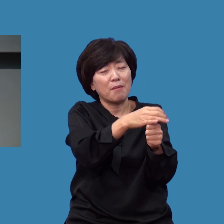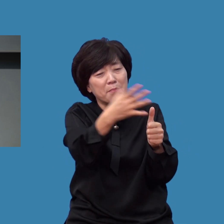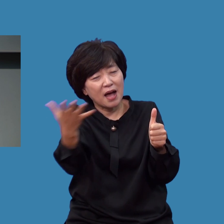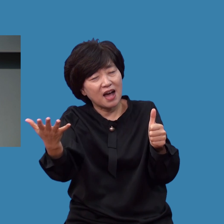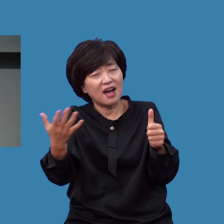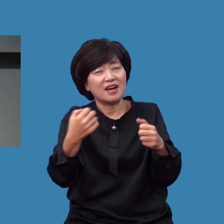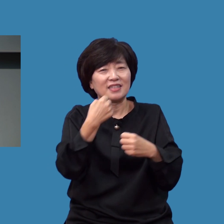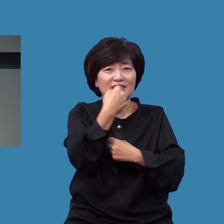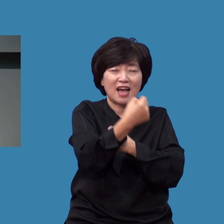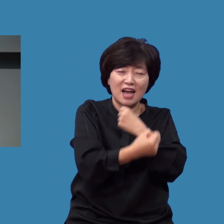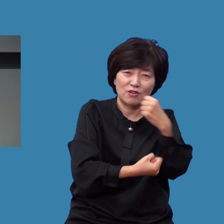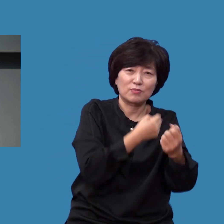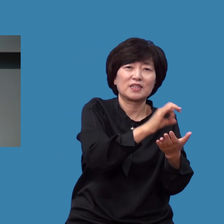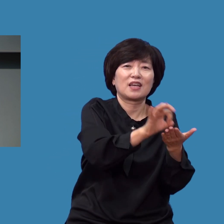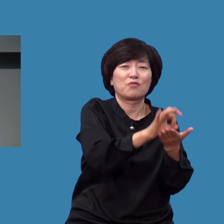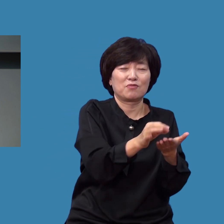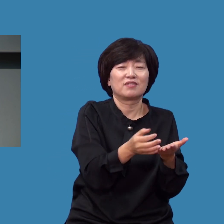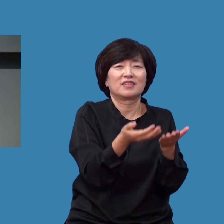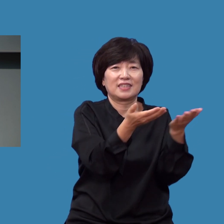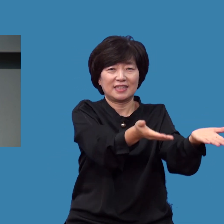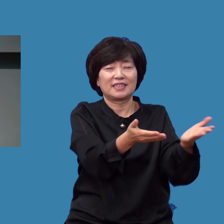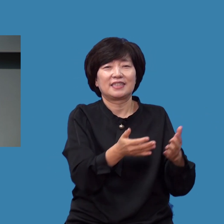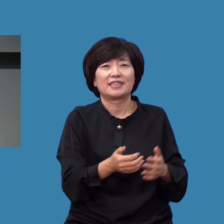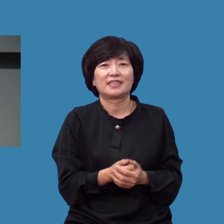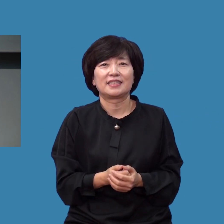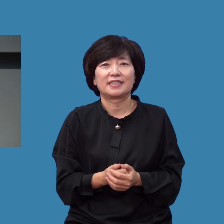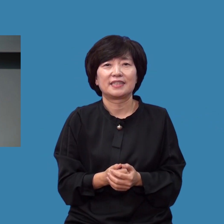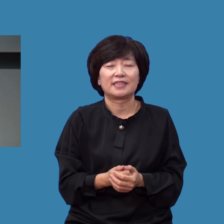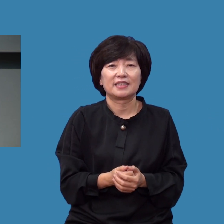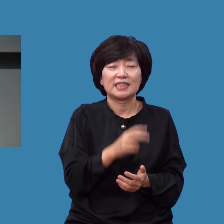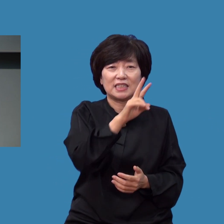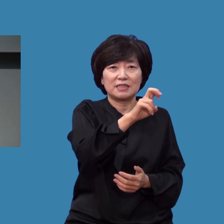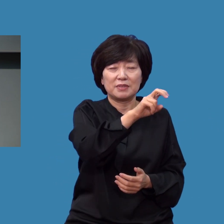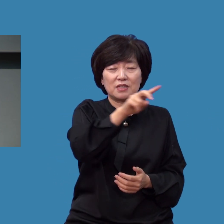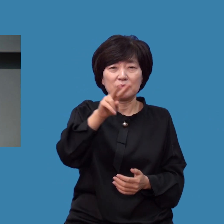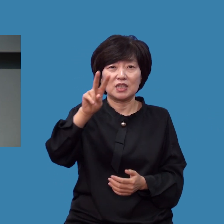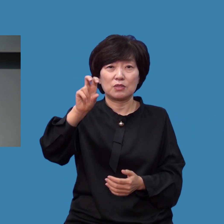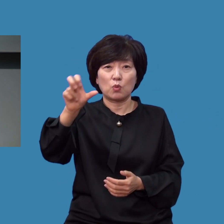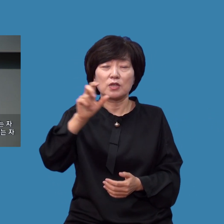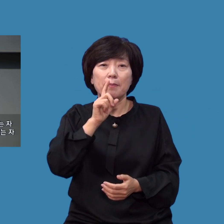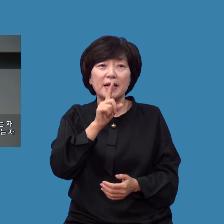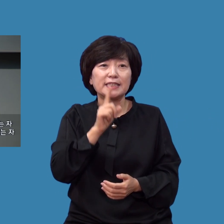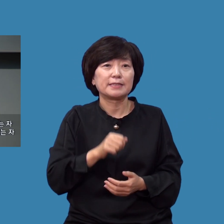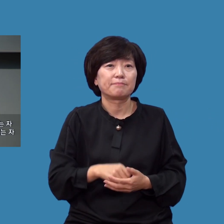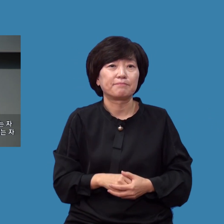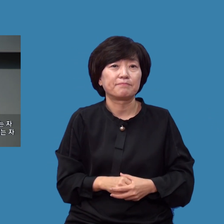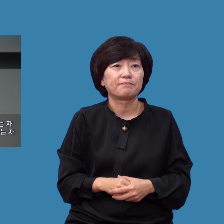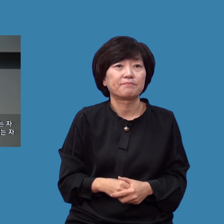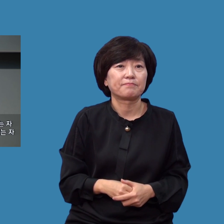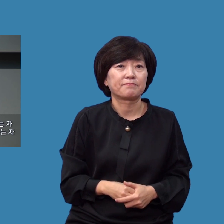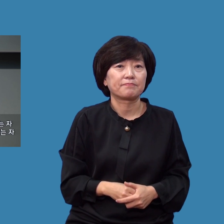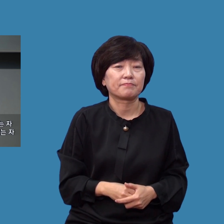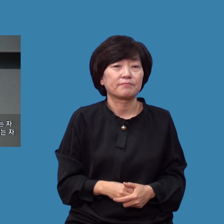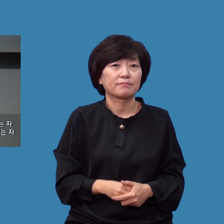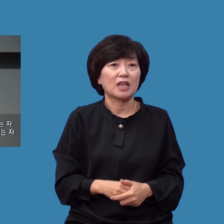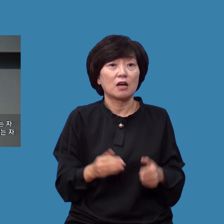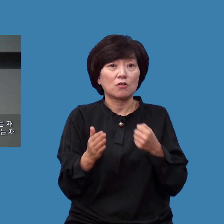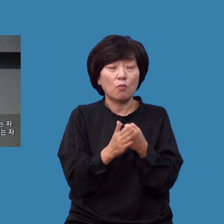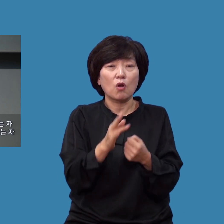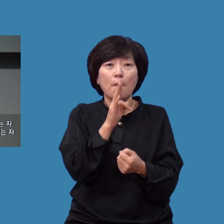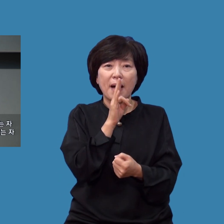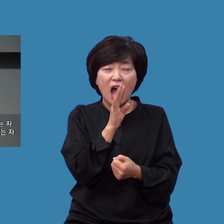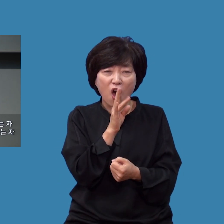그런 것이 예언입니다. 자, 22절부터 25절까지 말씀 같이 잠깐 봅시다. 시작.